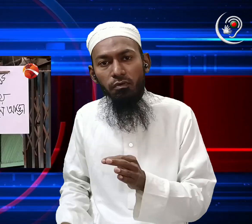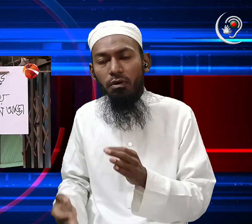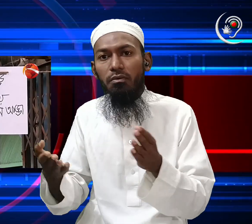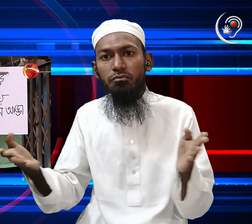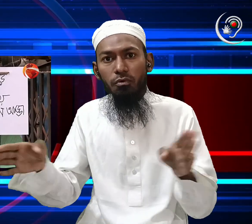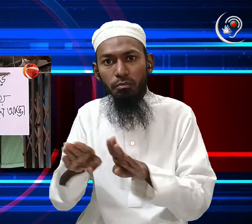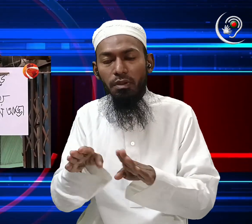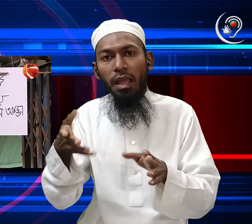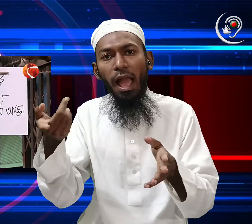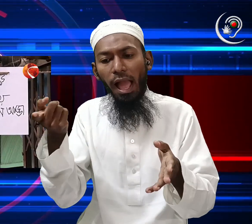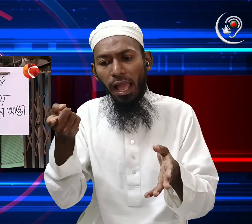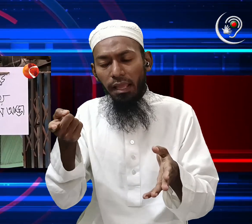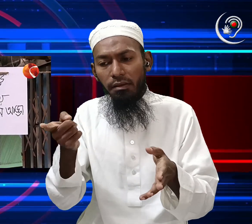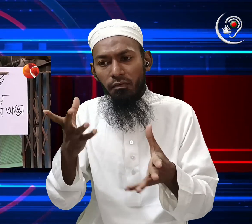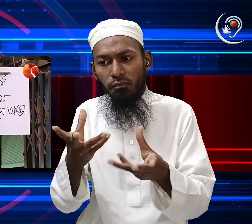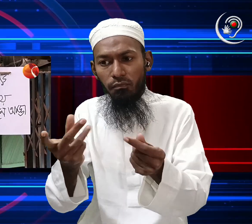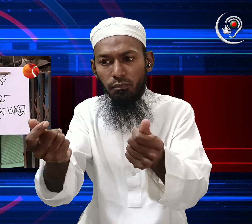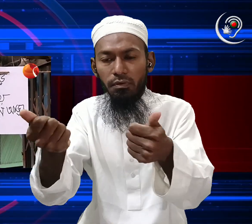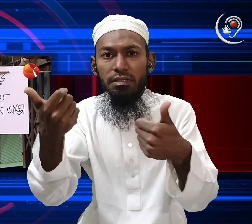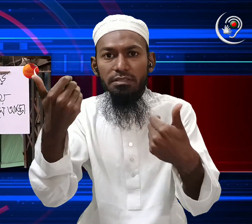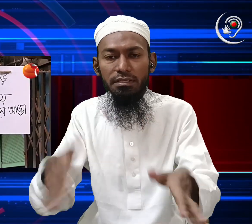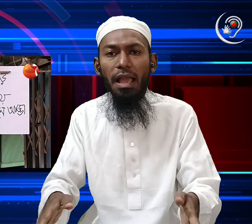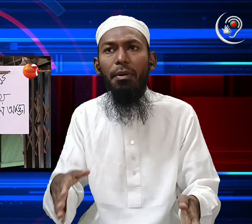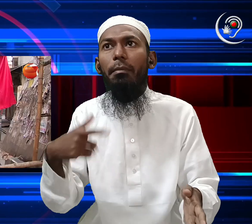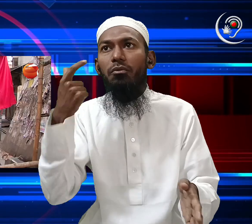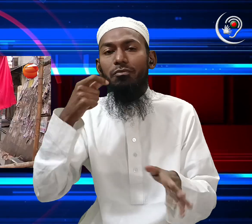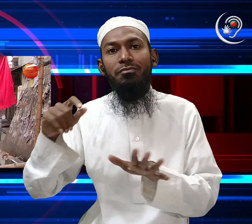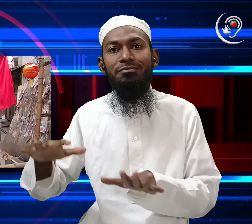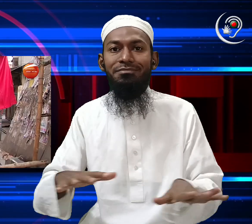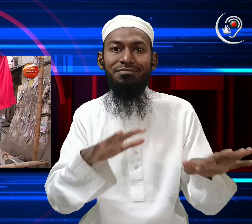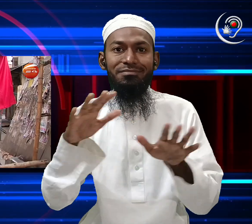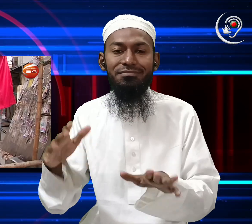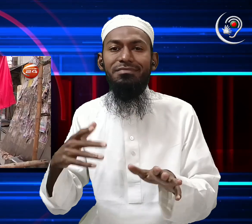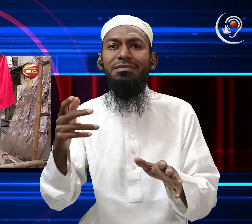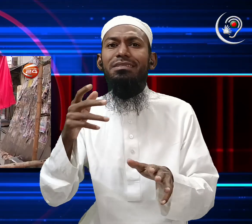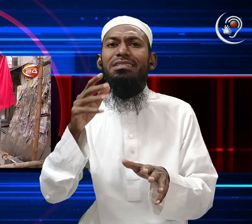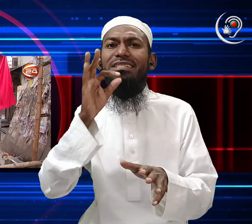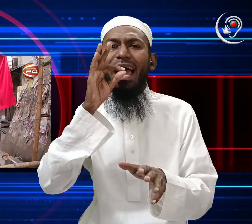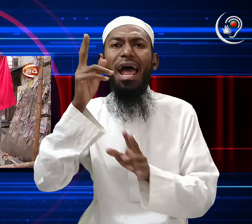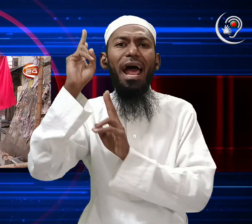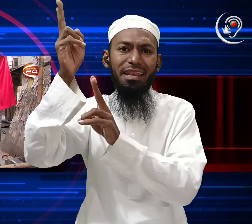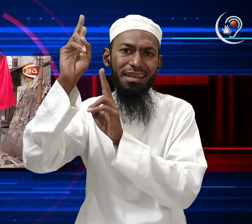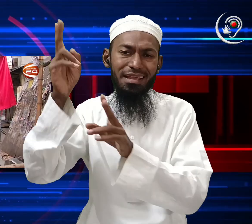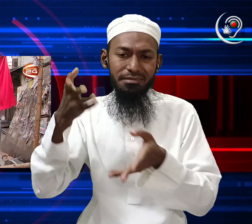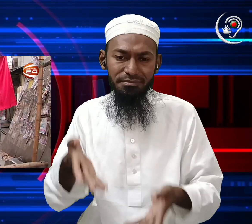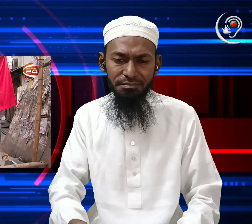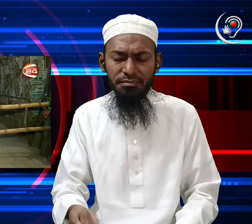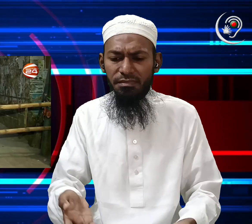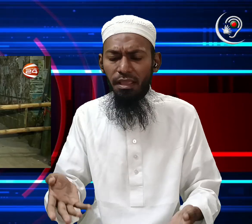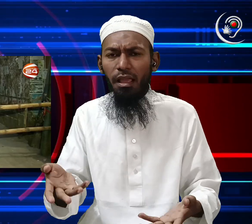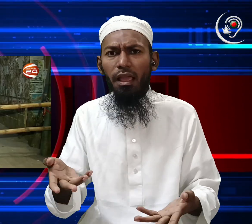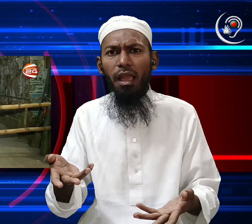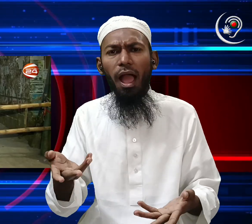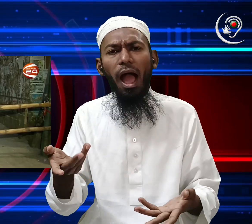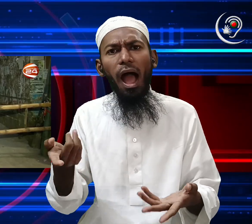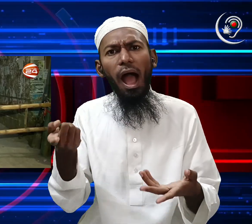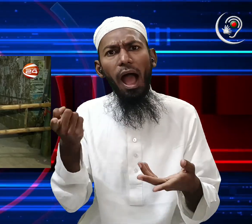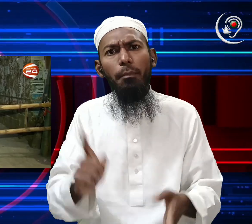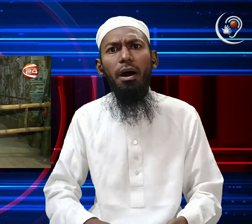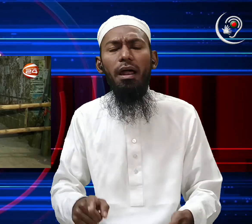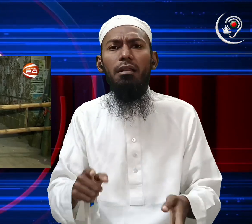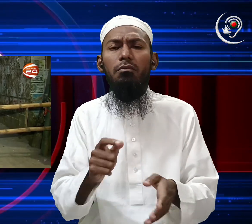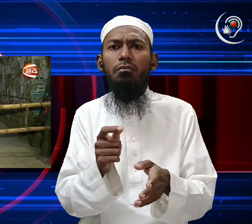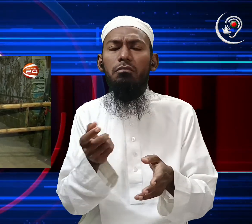করে। জনকোলাহলে সরগরম হয় চায়ের আড্ডা। কিন্তু সেই সুখের দিন বোধহয় আবারও ঢেকে যেতে পারে